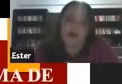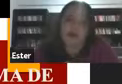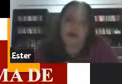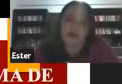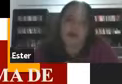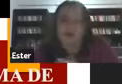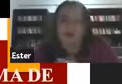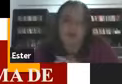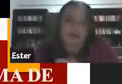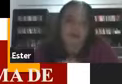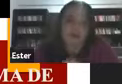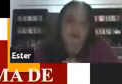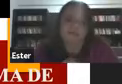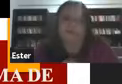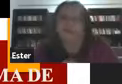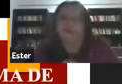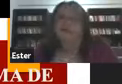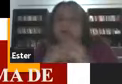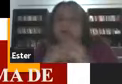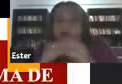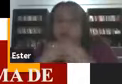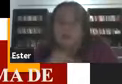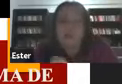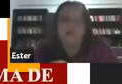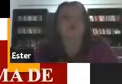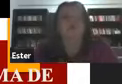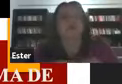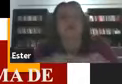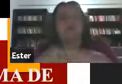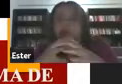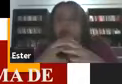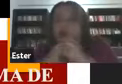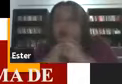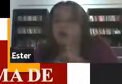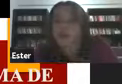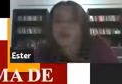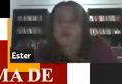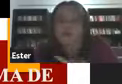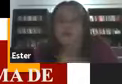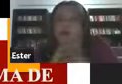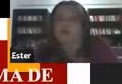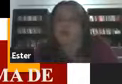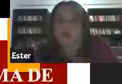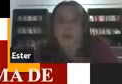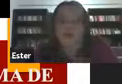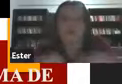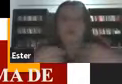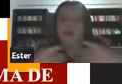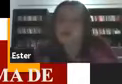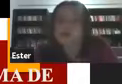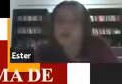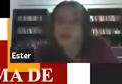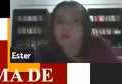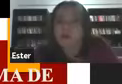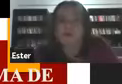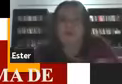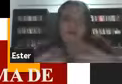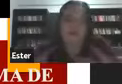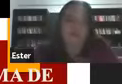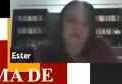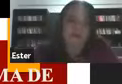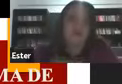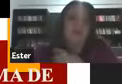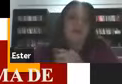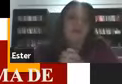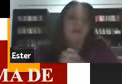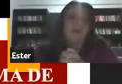psiquiatria democrática italiana. Enfrentando a determinação social, olhando para a categoria trabalho como elemento de emancipação, de